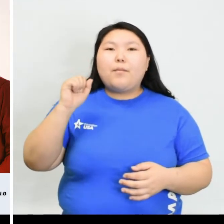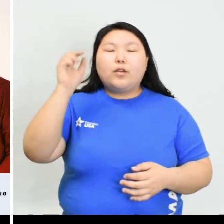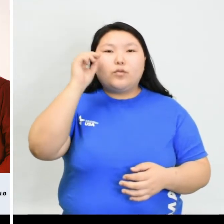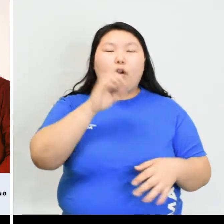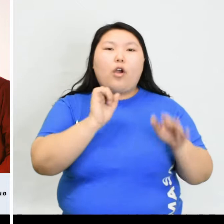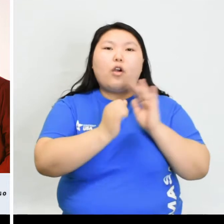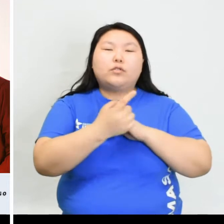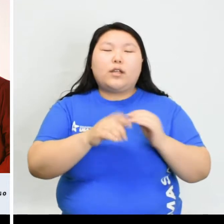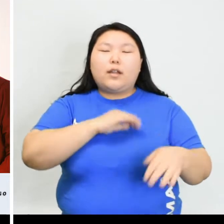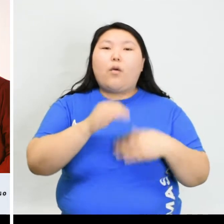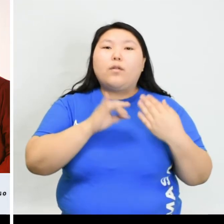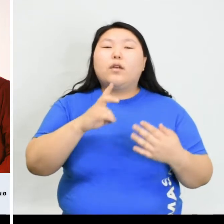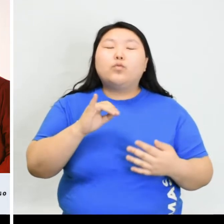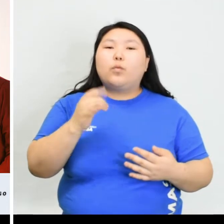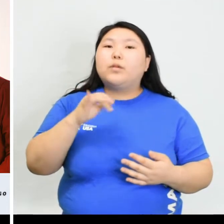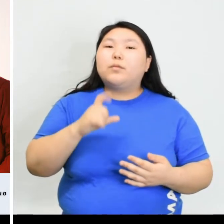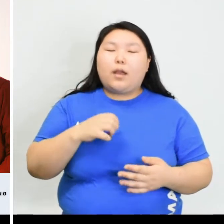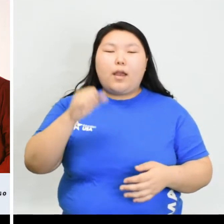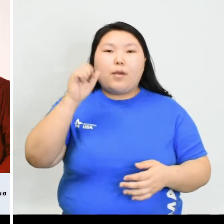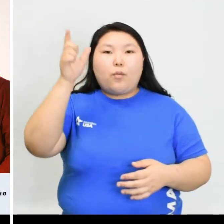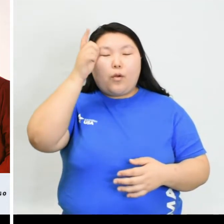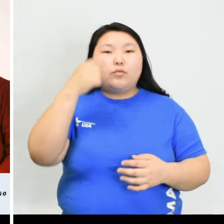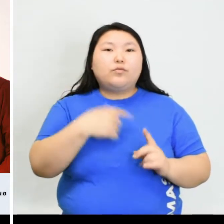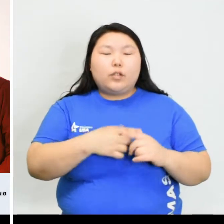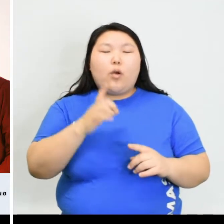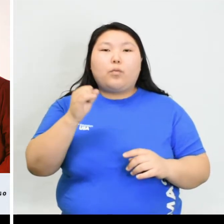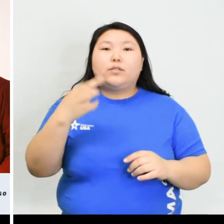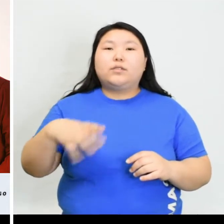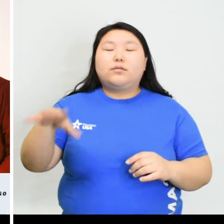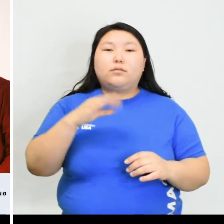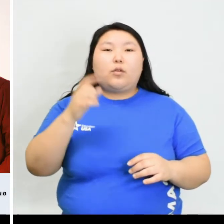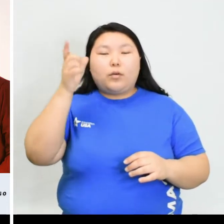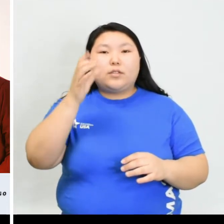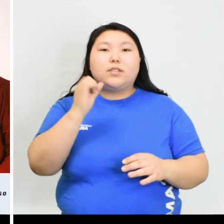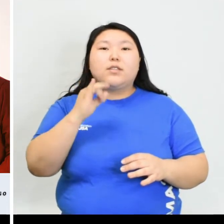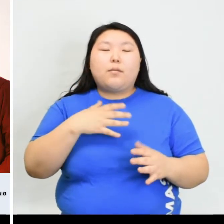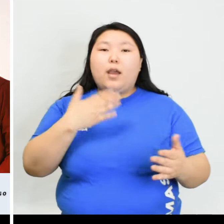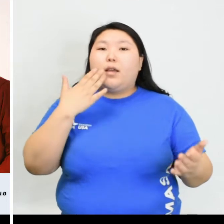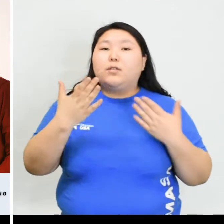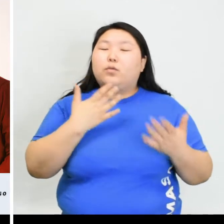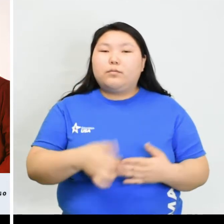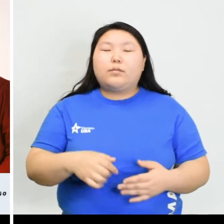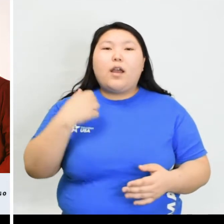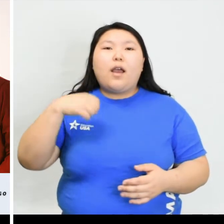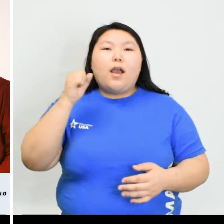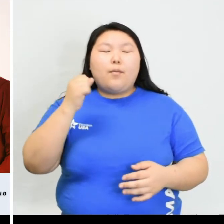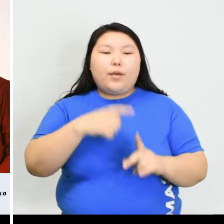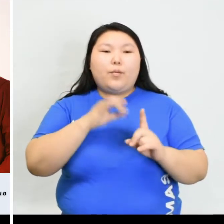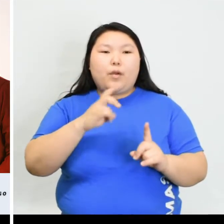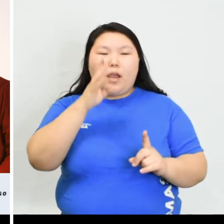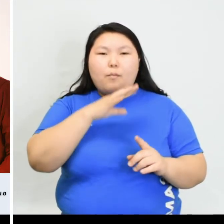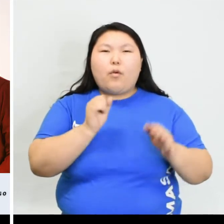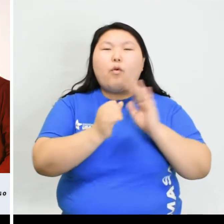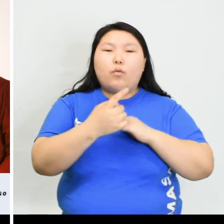Тэгэхээр Америкт сурахын онцлог давуу тал нь юу вэ? Одоо Америкийн боловсролын бусад одоо орны боловсролын системтэй харьцуулбал Америк